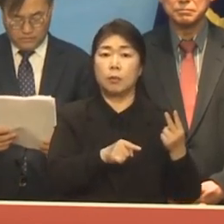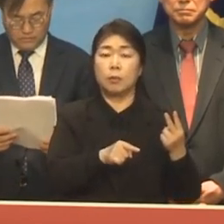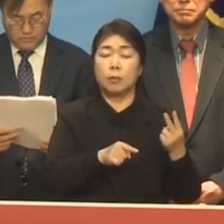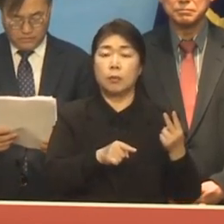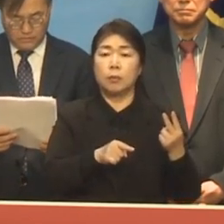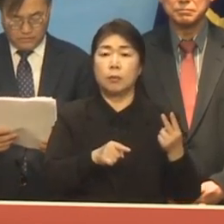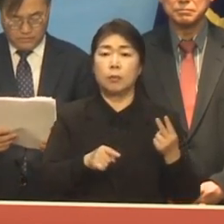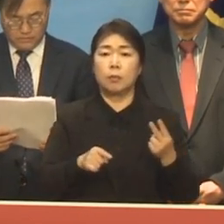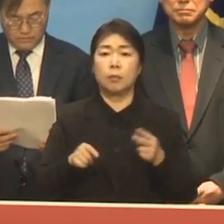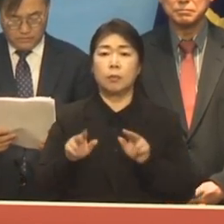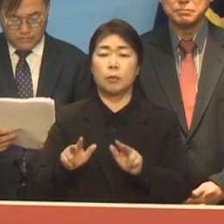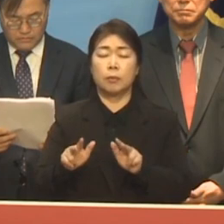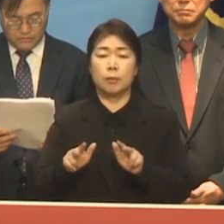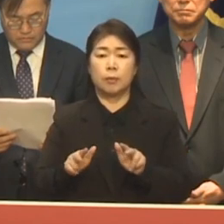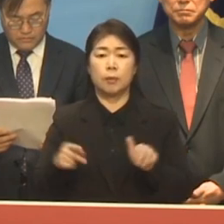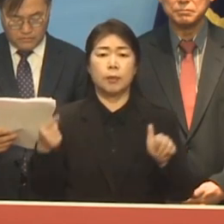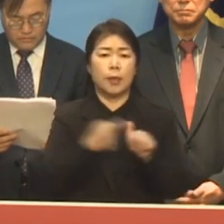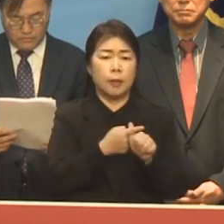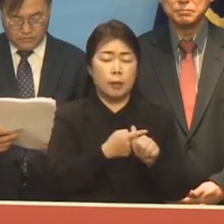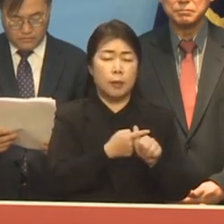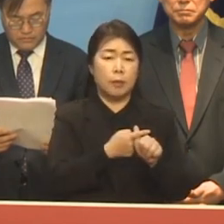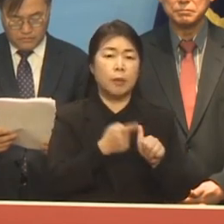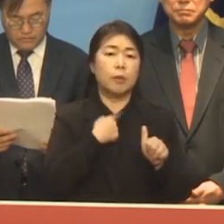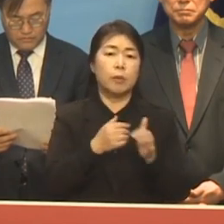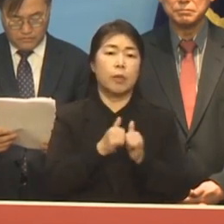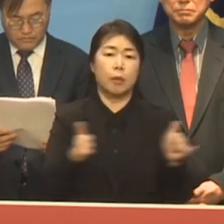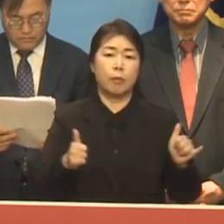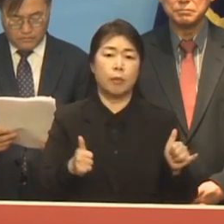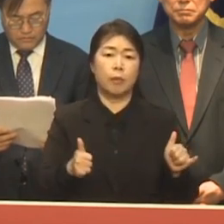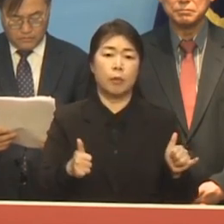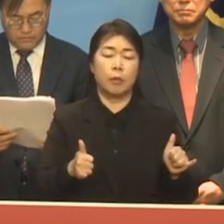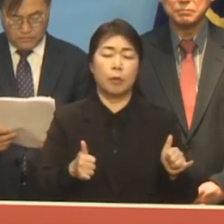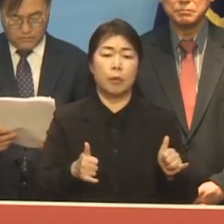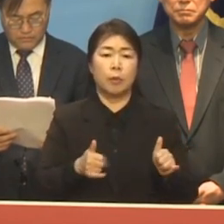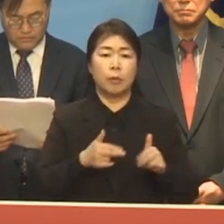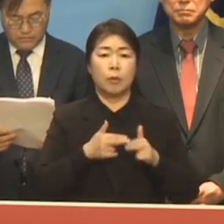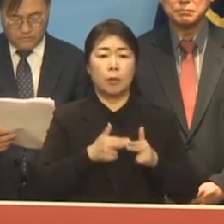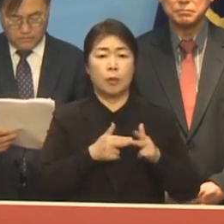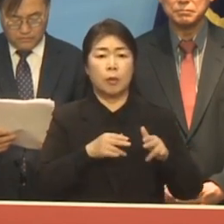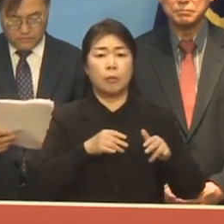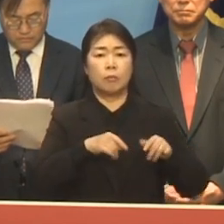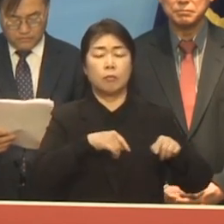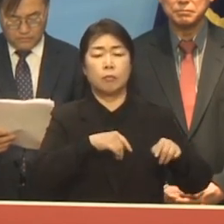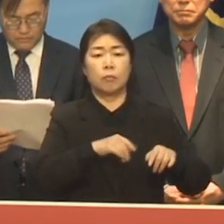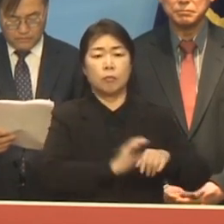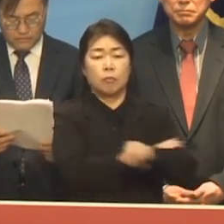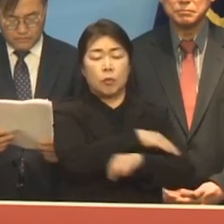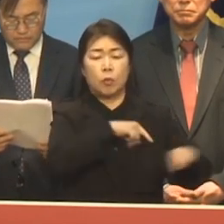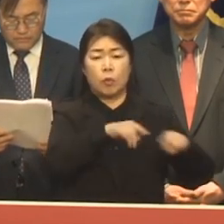21세기 살인악마 독재자 김정은한테